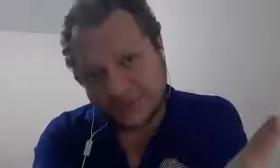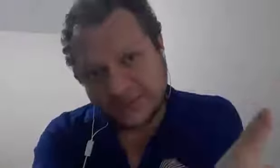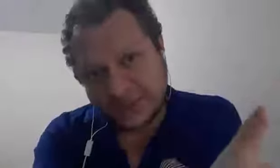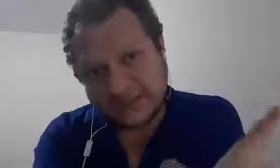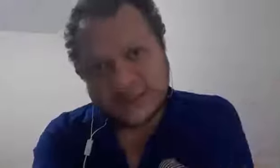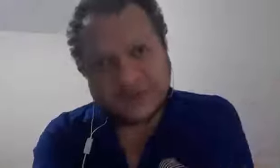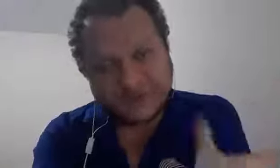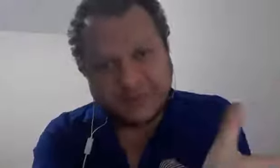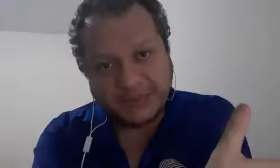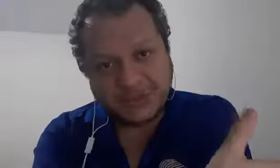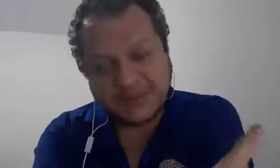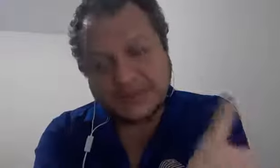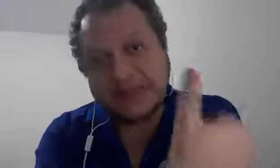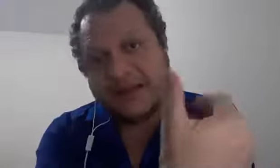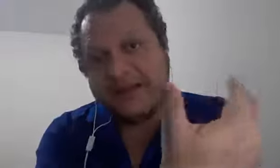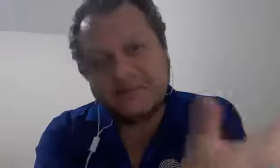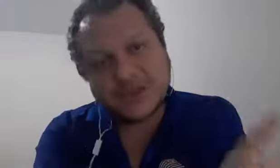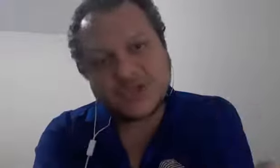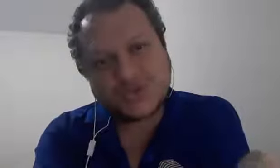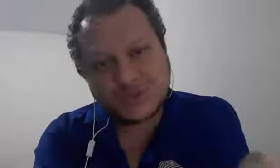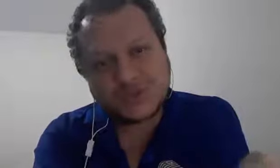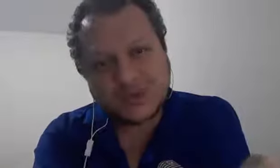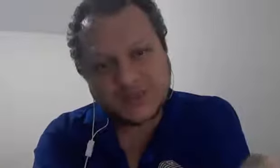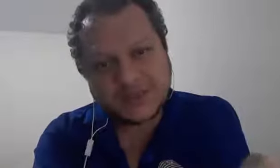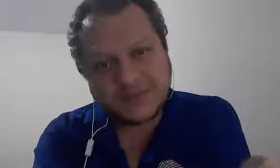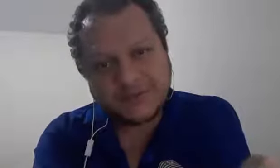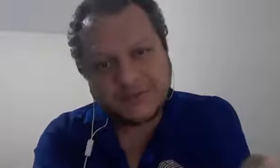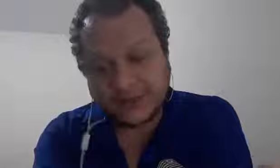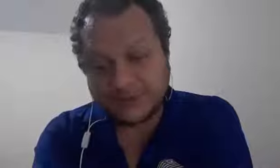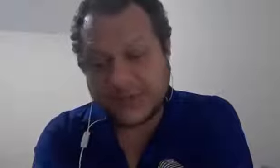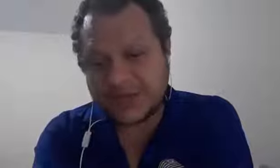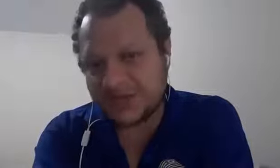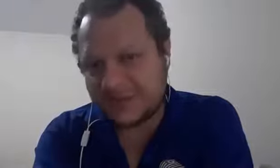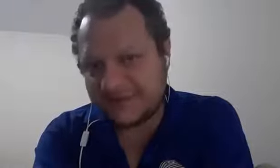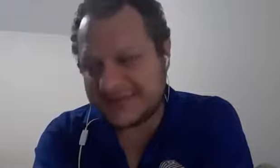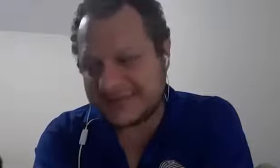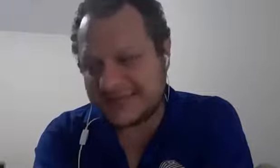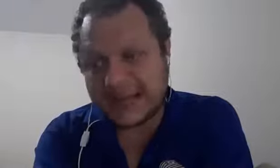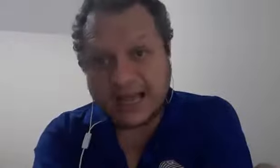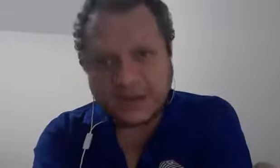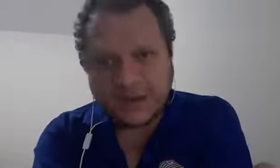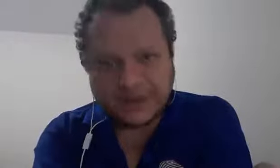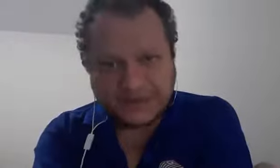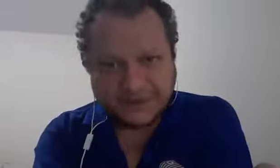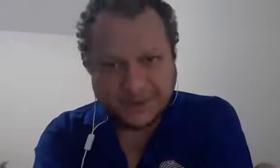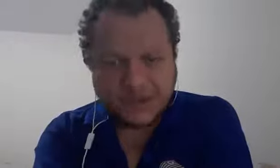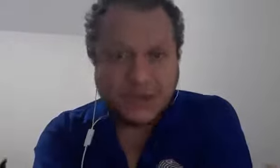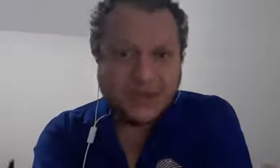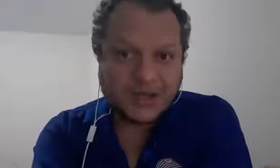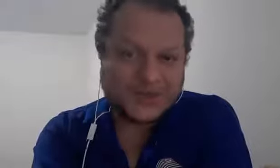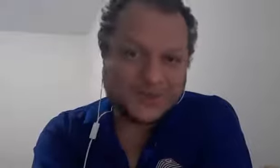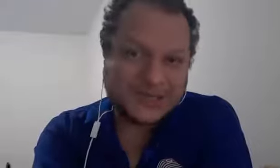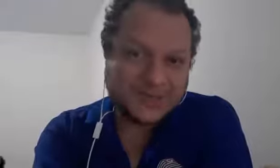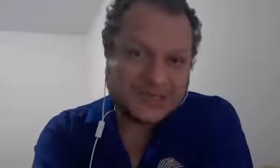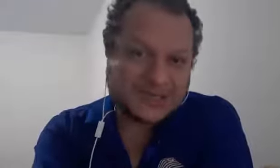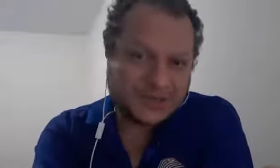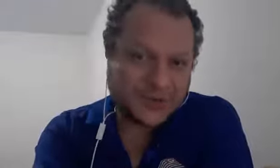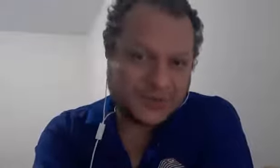que já estavam, os aprendizes, né? Para a gente continuar o nosso desenvolvimento. O que é que a gente vai fazer agora nesse vídeo? Nós estudamos as estações de